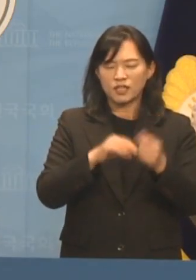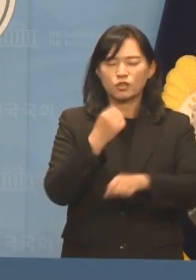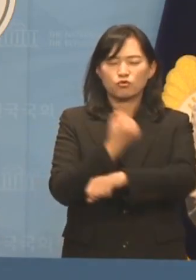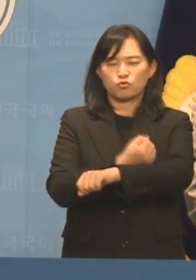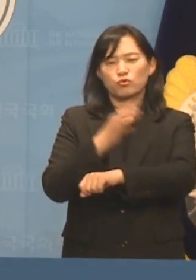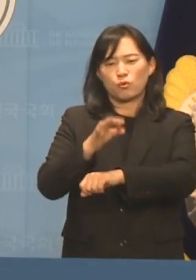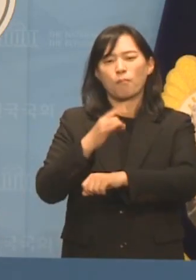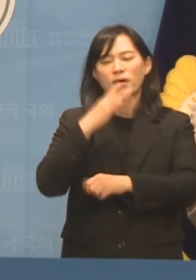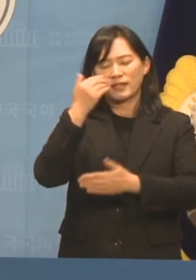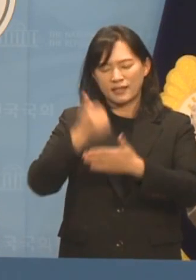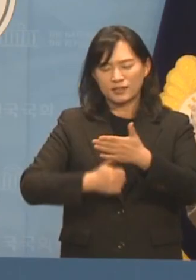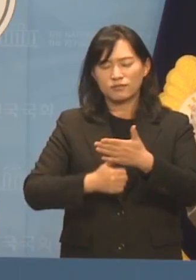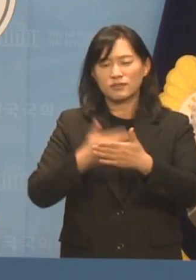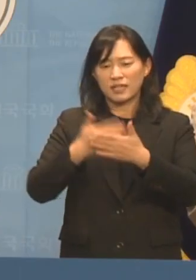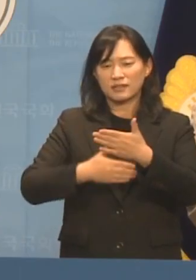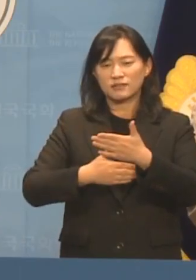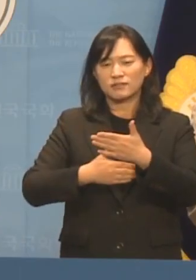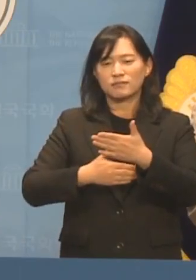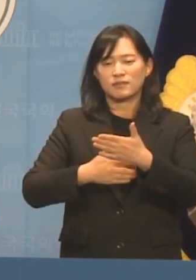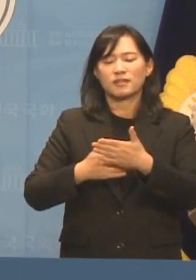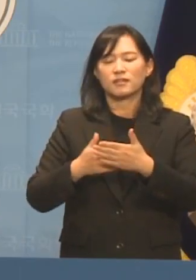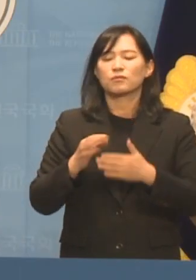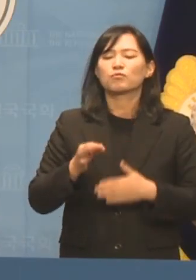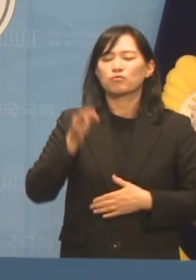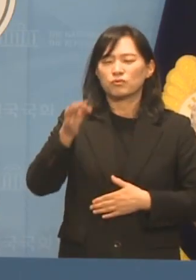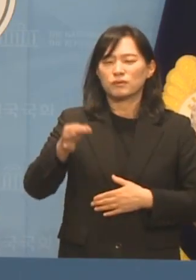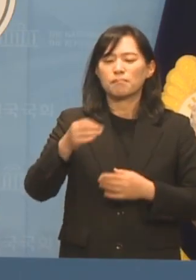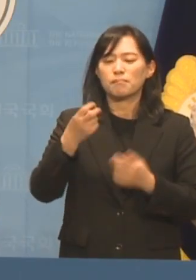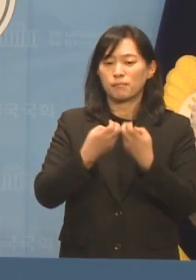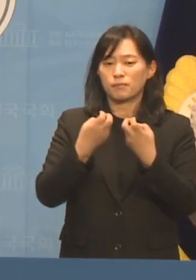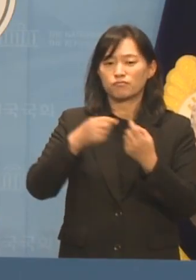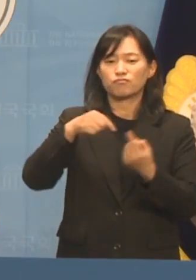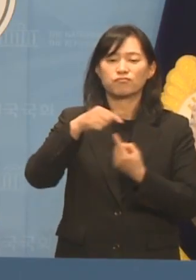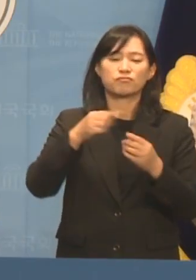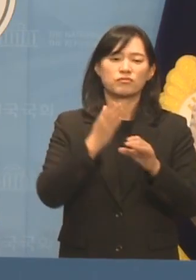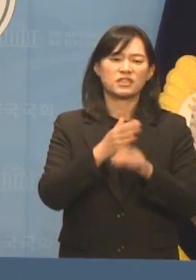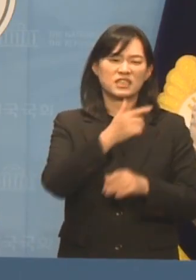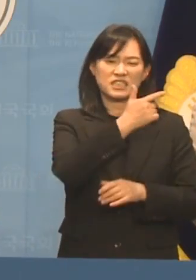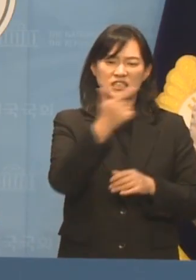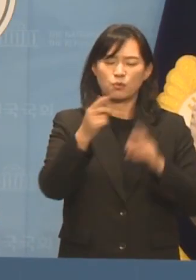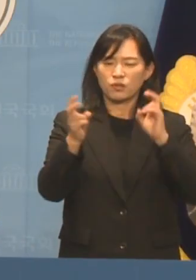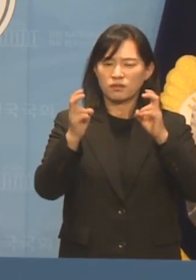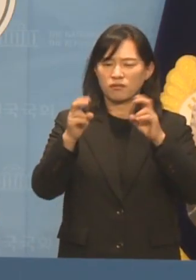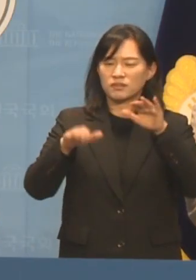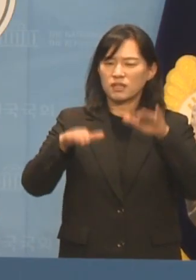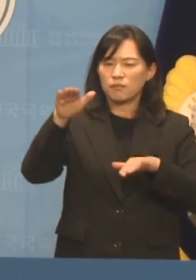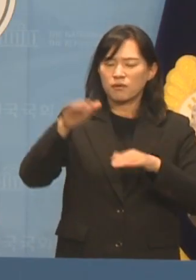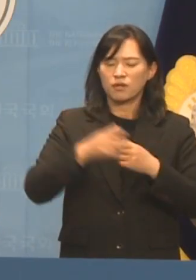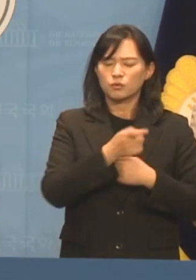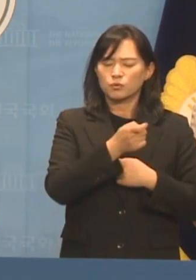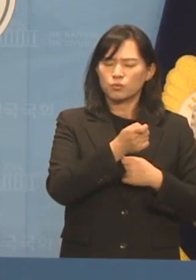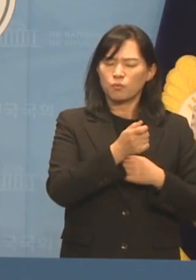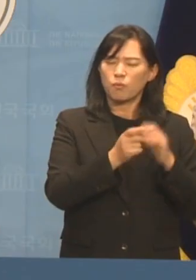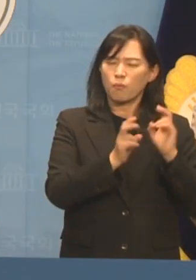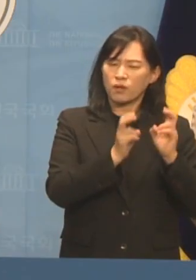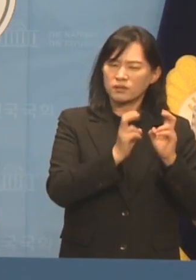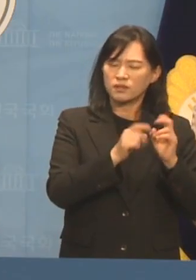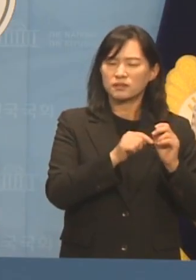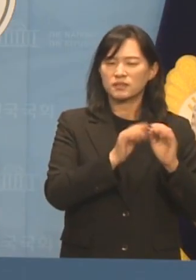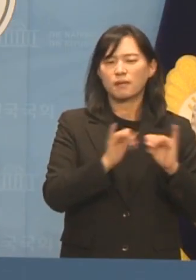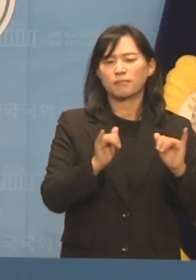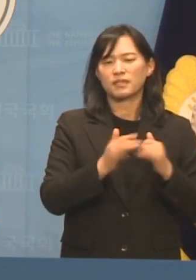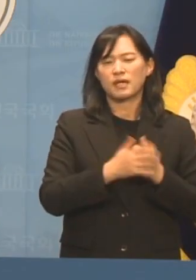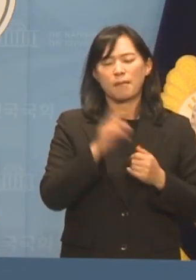나중에 그 납입하는 방식으로 이렇게 운영을 하고 있습니다. 이런 대기업과 차별을 해서 중소상인들에 대해서는 매일매일